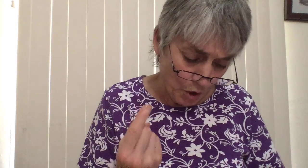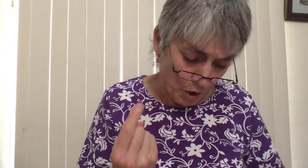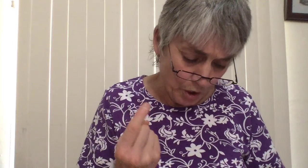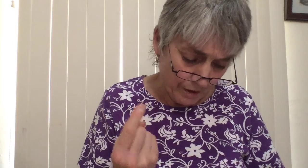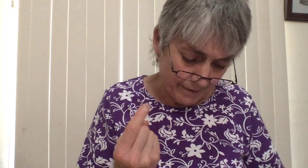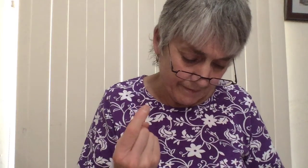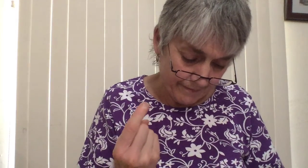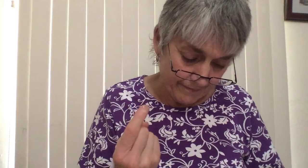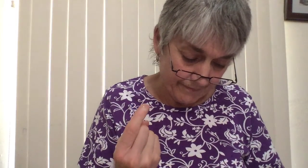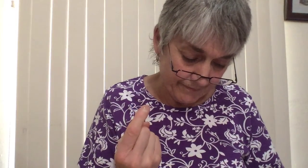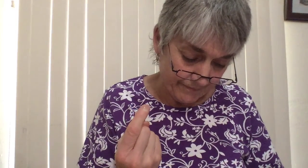seul,